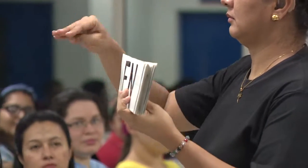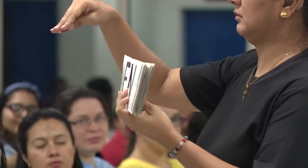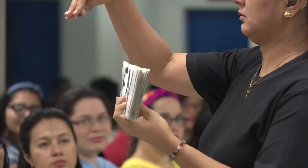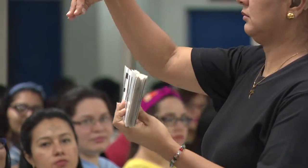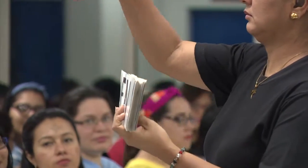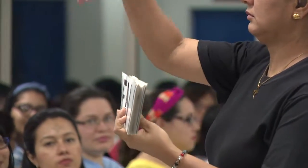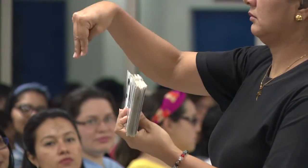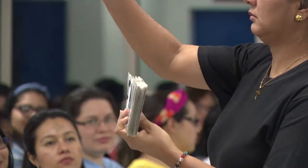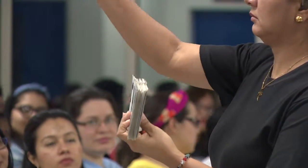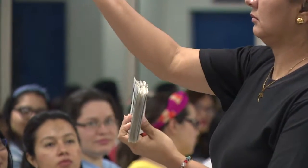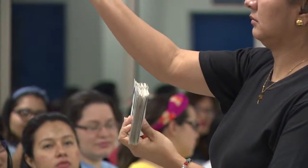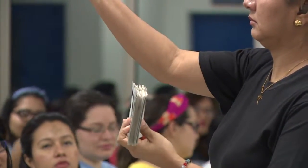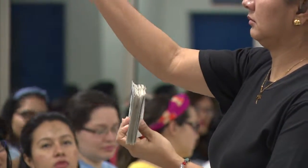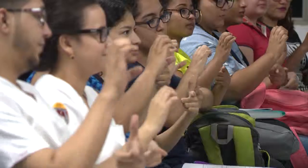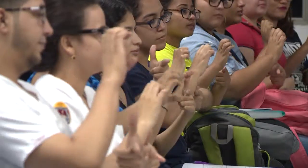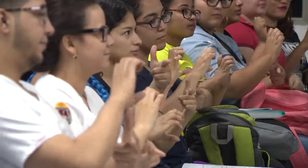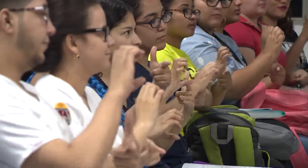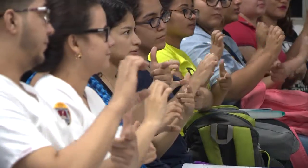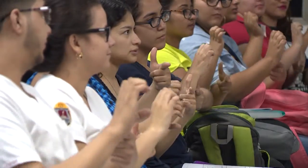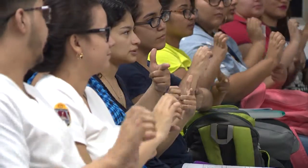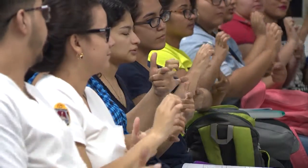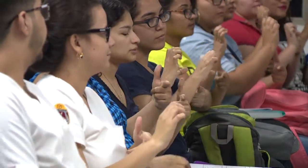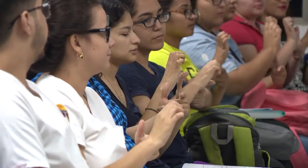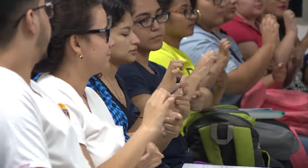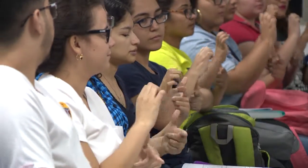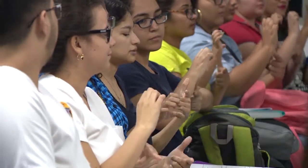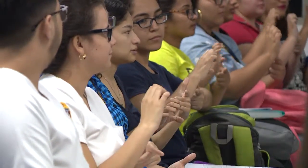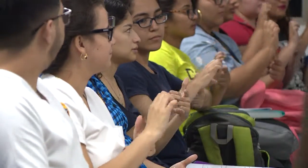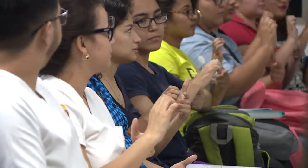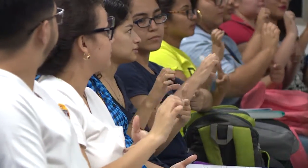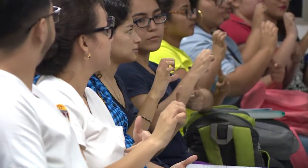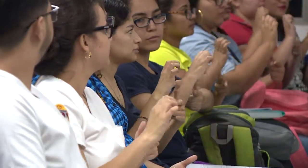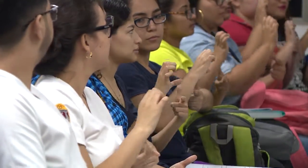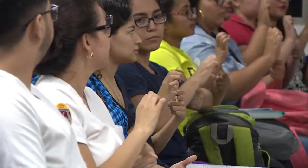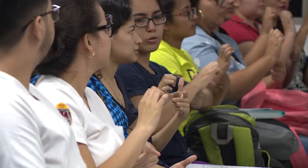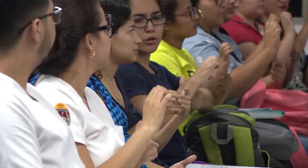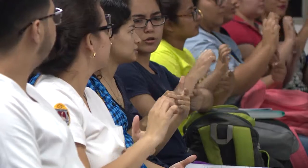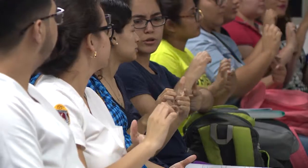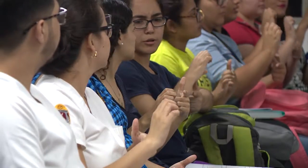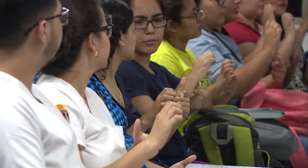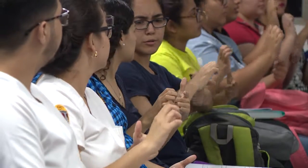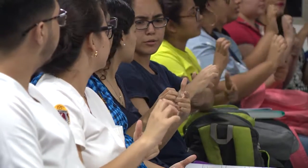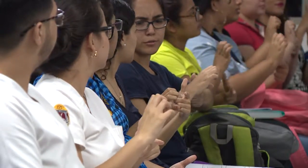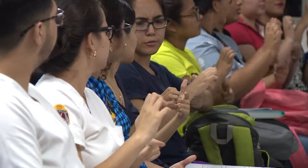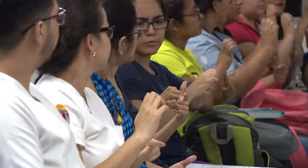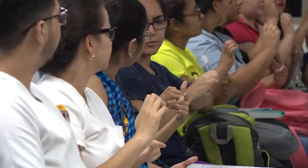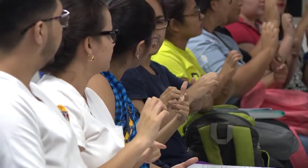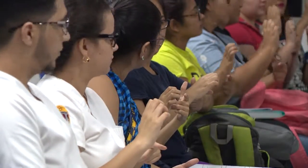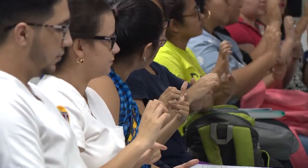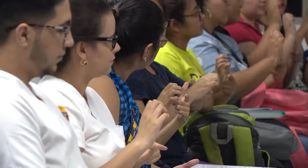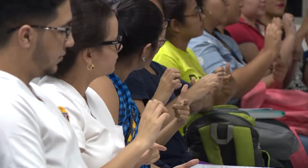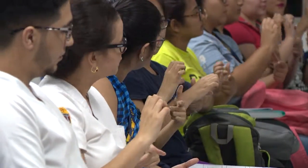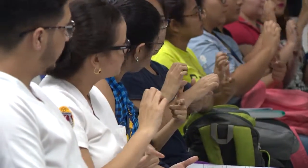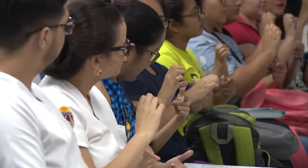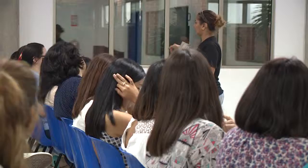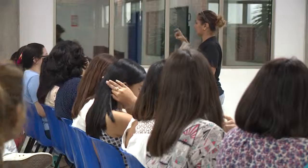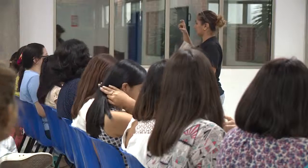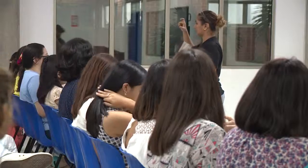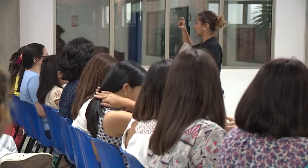UNAV Valle de Sula es instaurar intérpretes de lenguaje de señas para quienes realizan la prueba de aptitud académica, iniciando este domingo